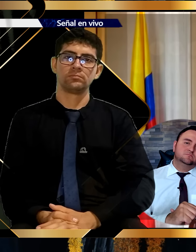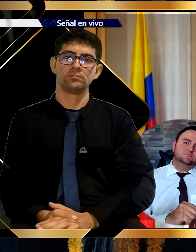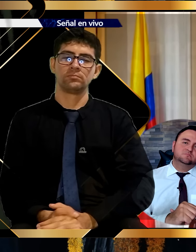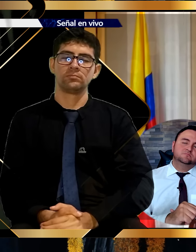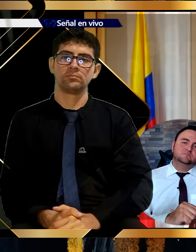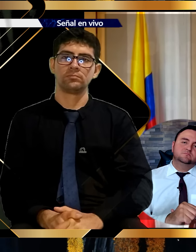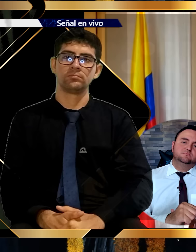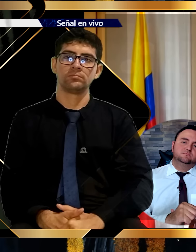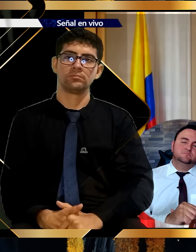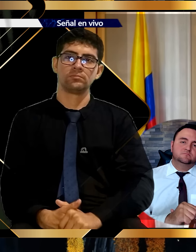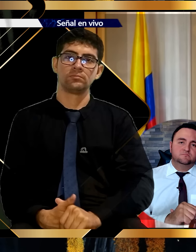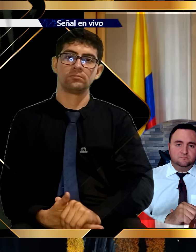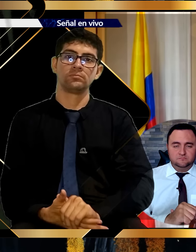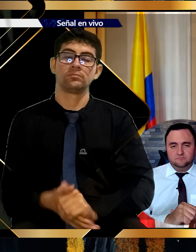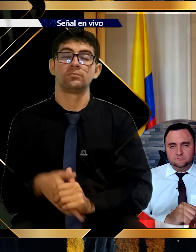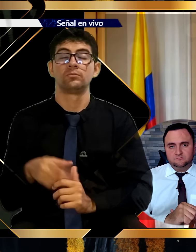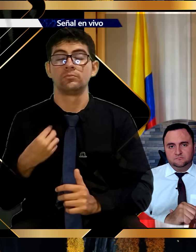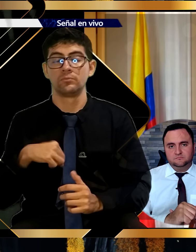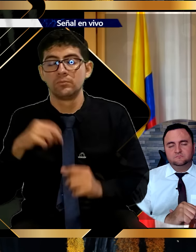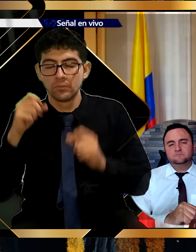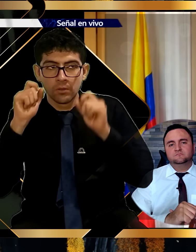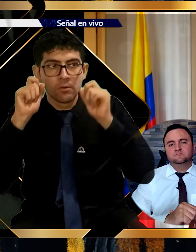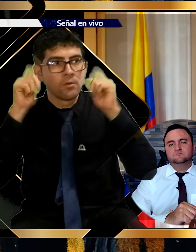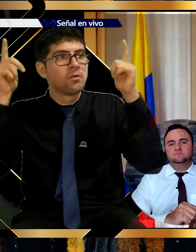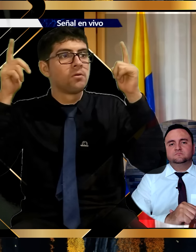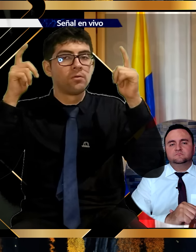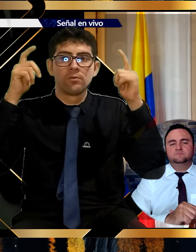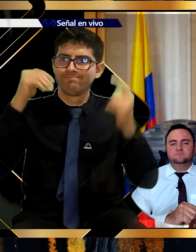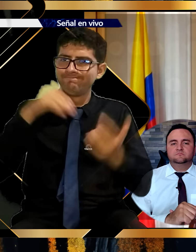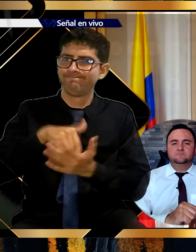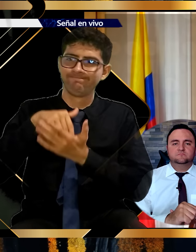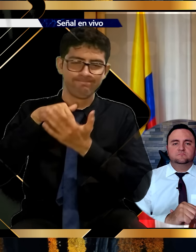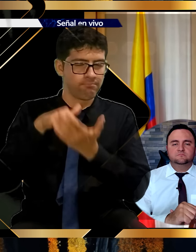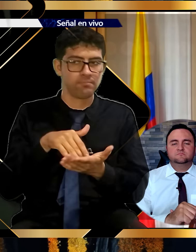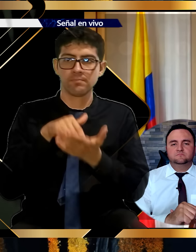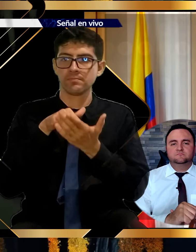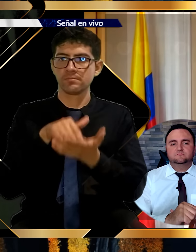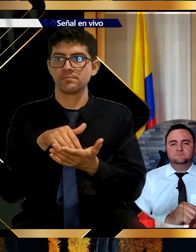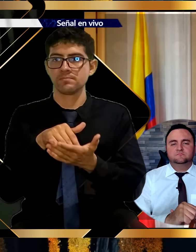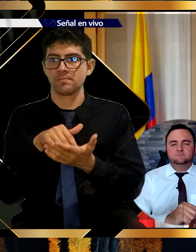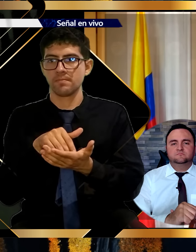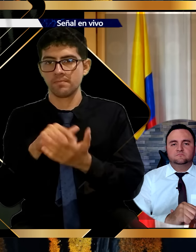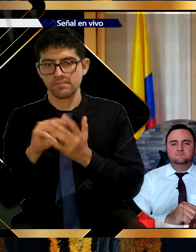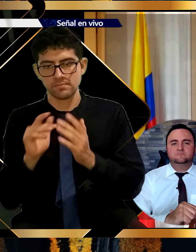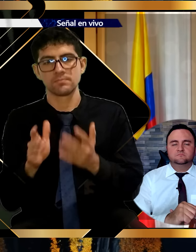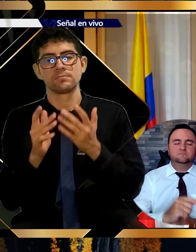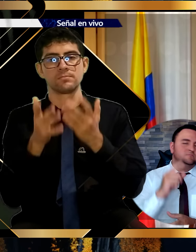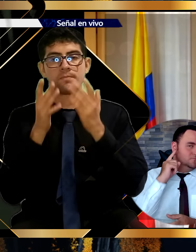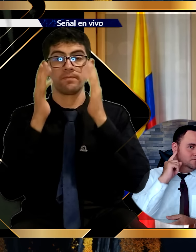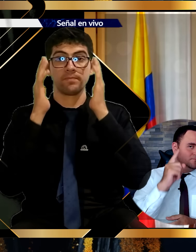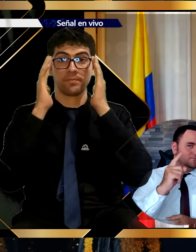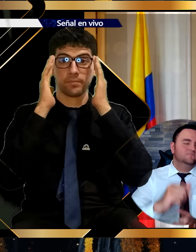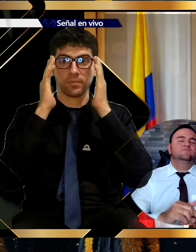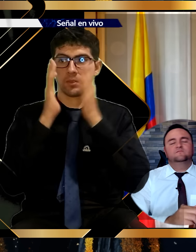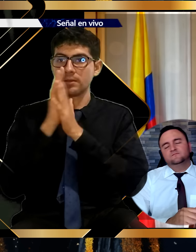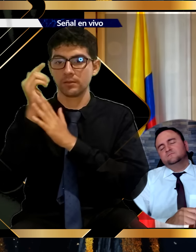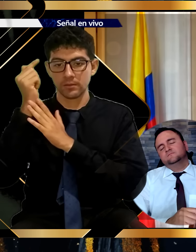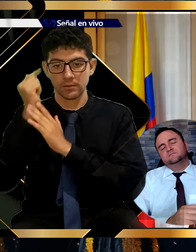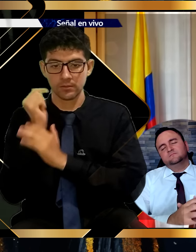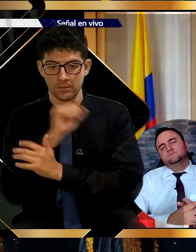Hermanos, tenemos que despertar. Tenemos que despertar. Así que el día del